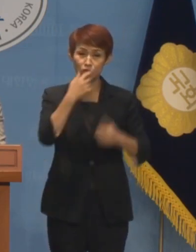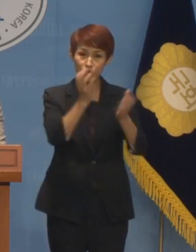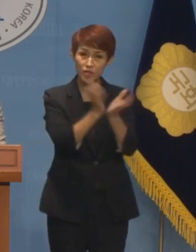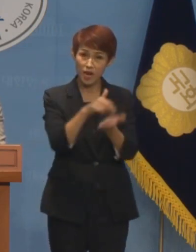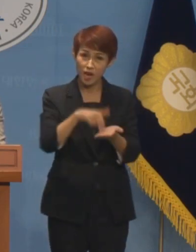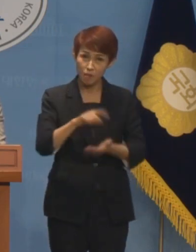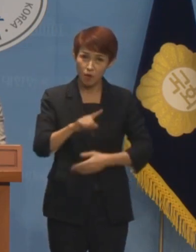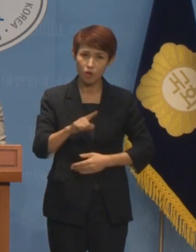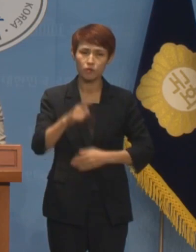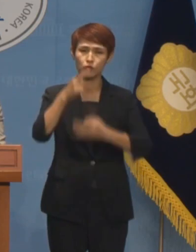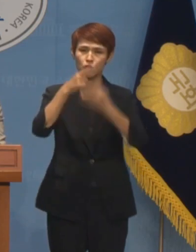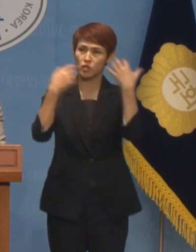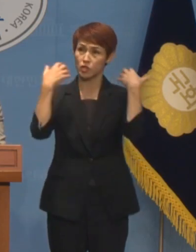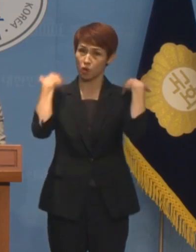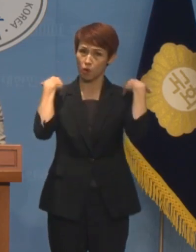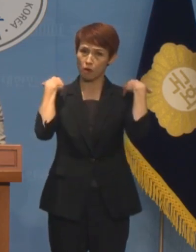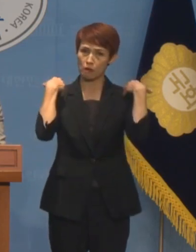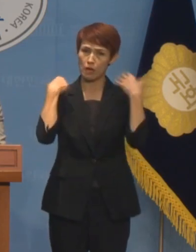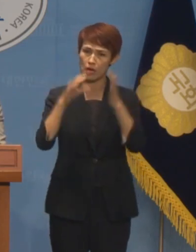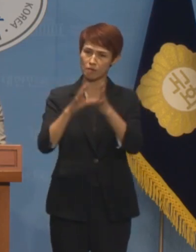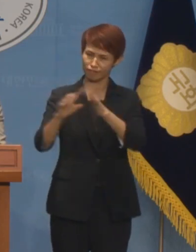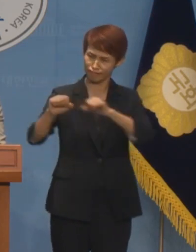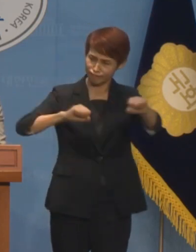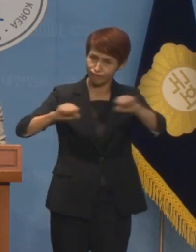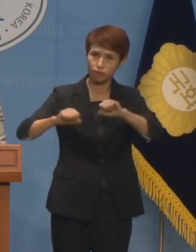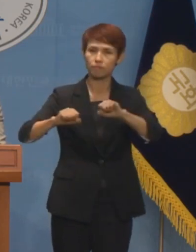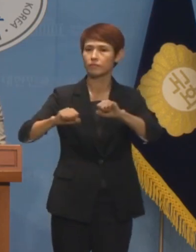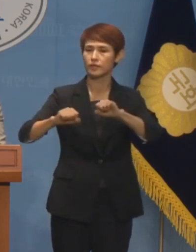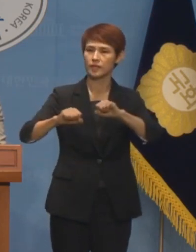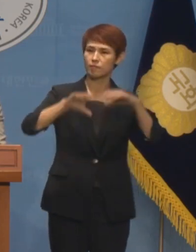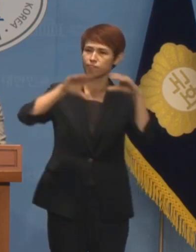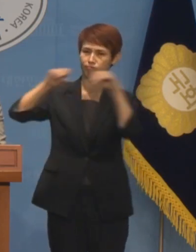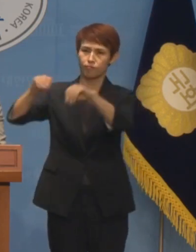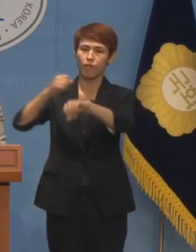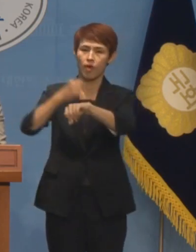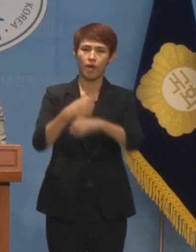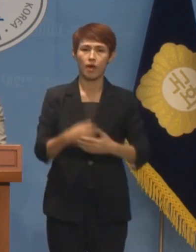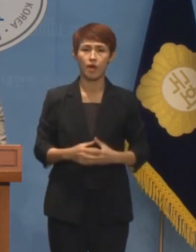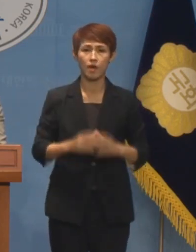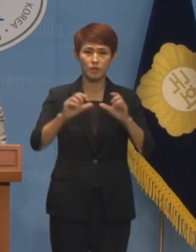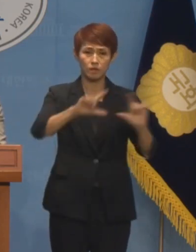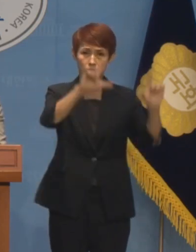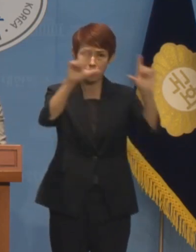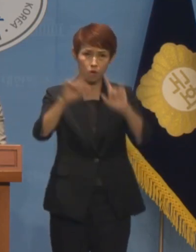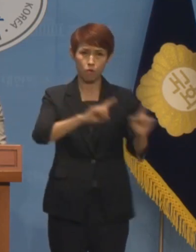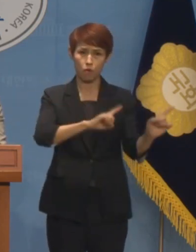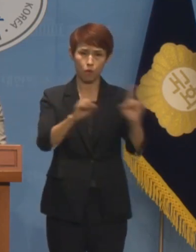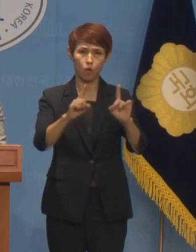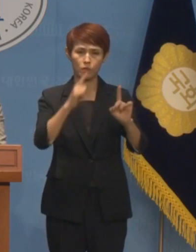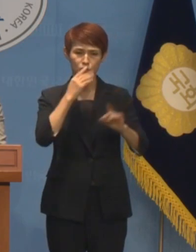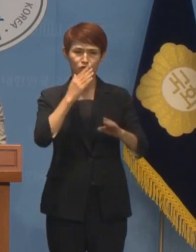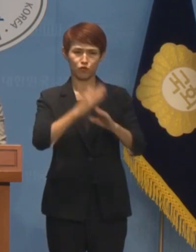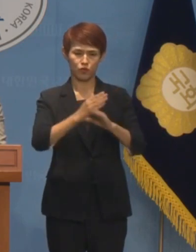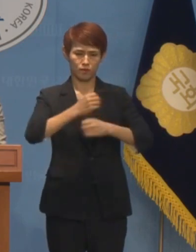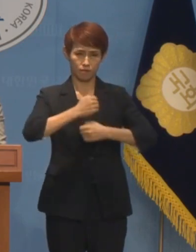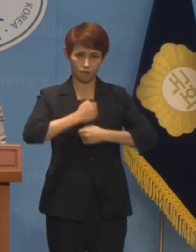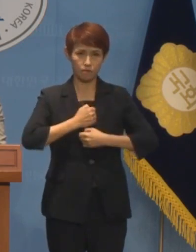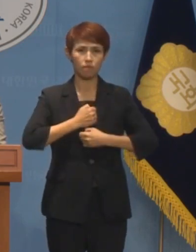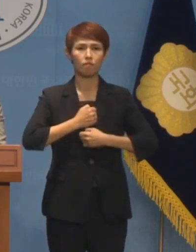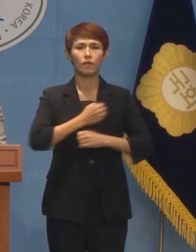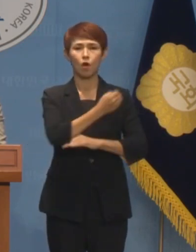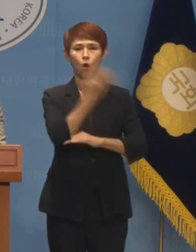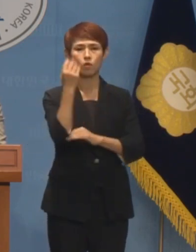더불어민주당은 윤석열 정권의 폭정을 저지하겠습니다. 민생 회복과 민주주의 사수, 언론